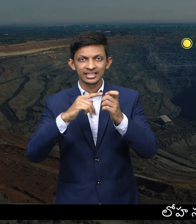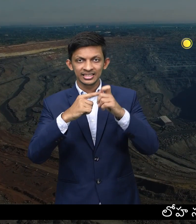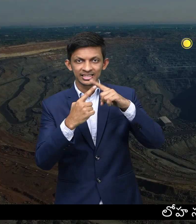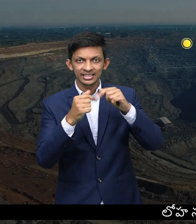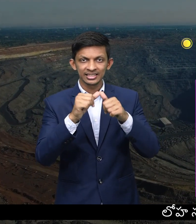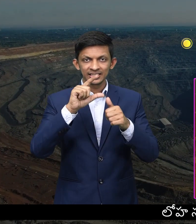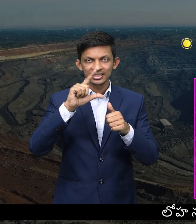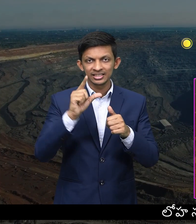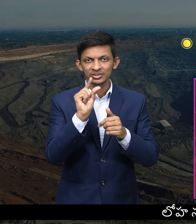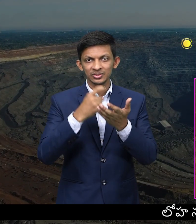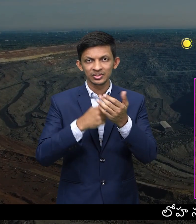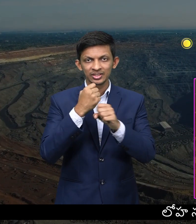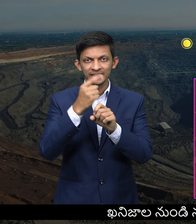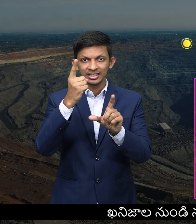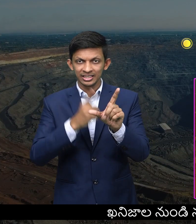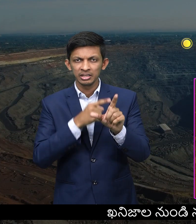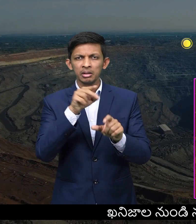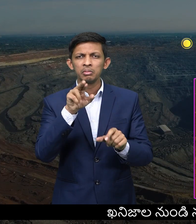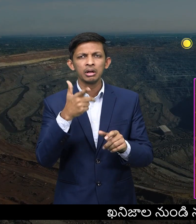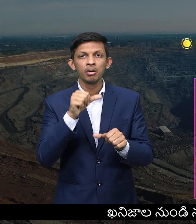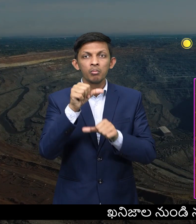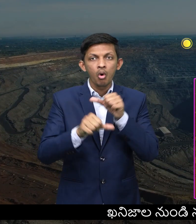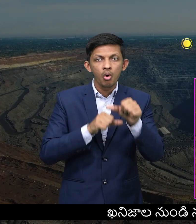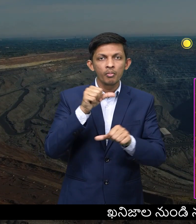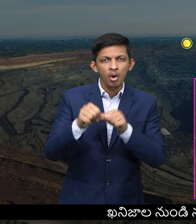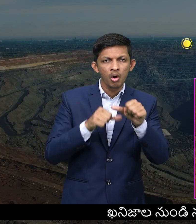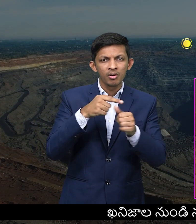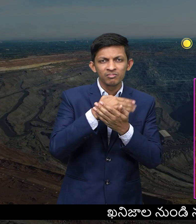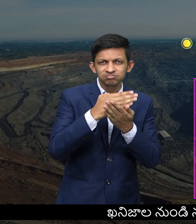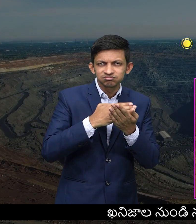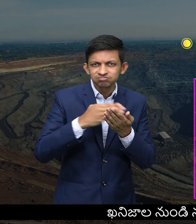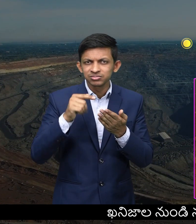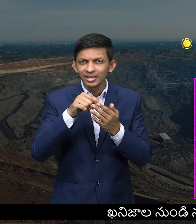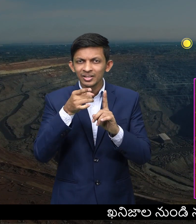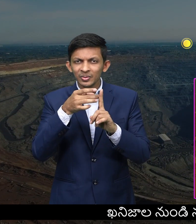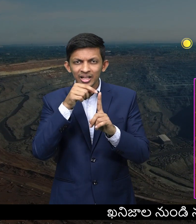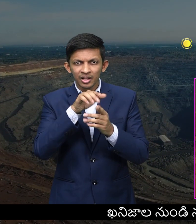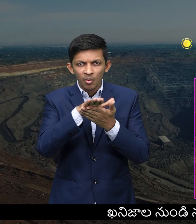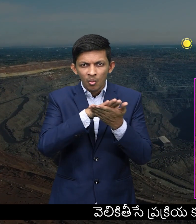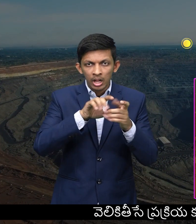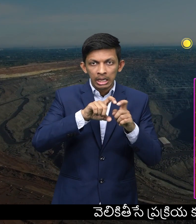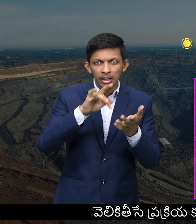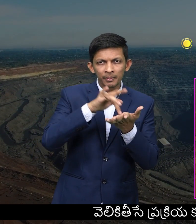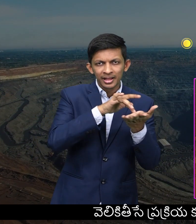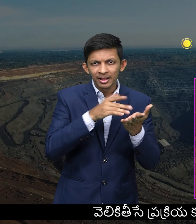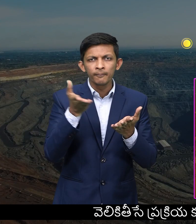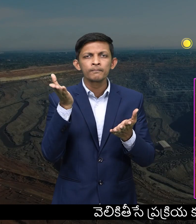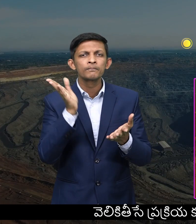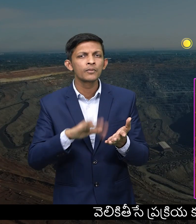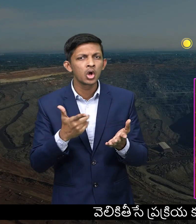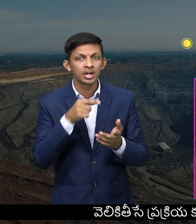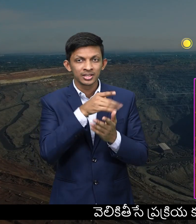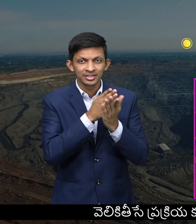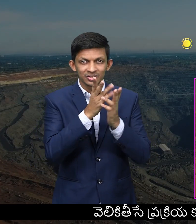లోహ సంగ్రహణ శాస్త్రం ఖనిజాల నుండి స్వచ్ఛమైన స్థితిలో లోహాన్ని వెలికితీసే ప్రక్రియ